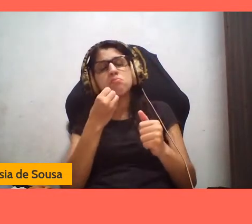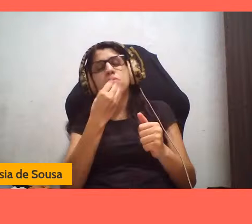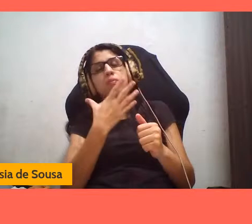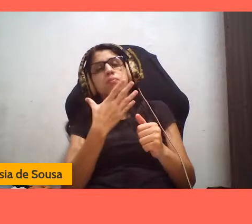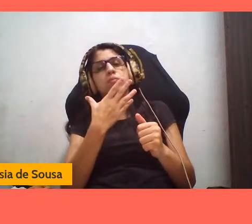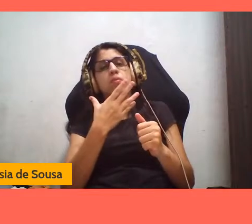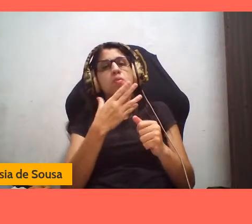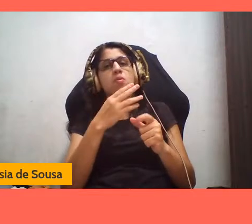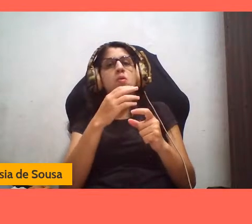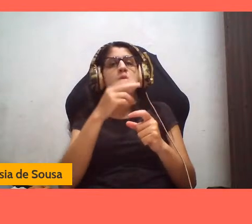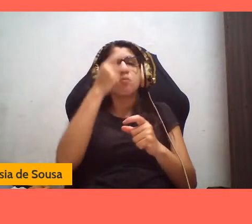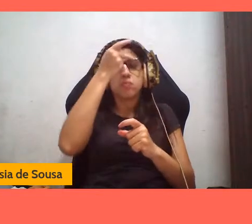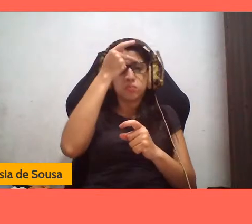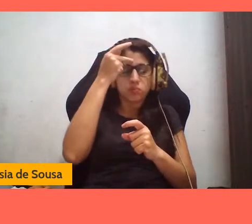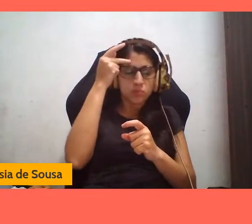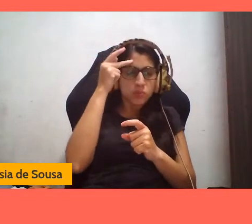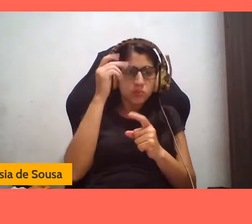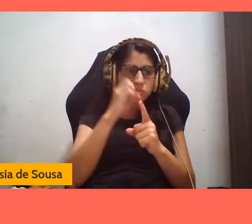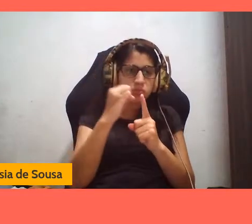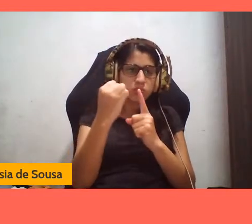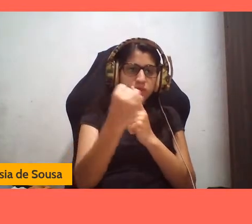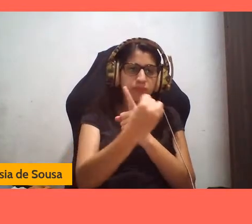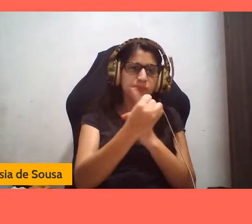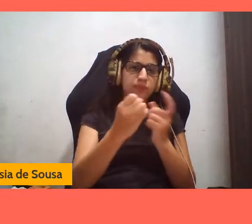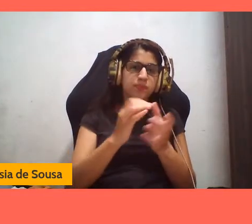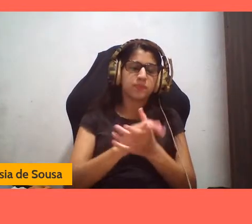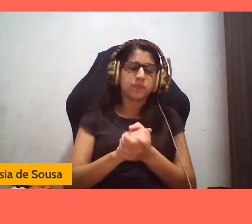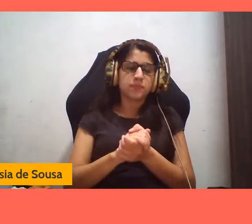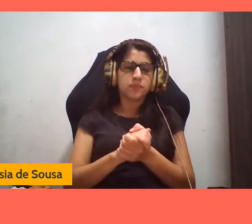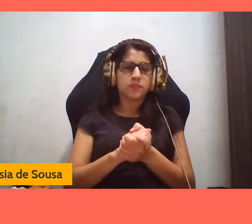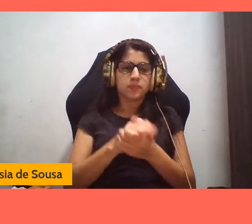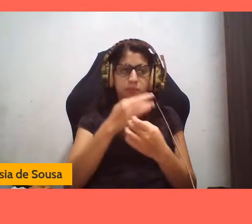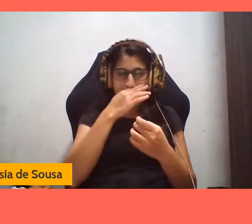A noção de bem comum vai